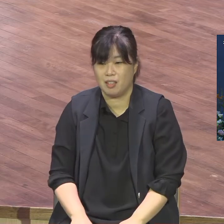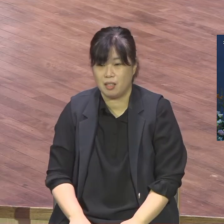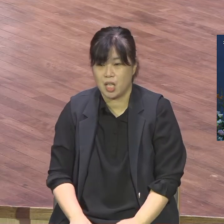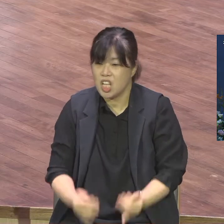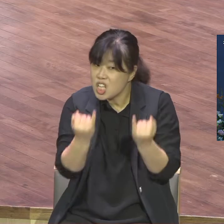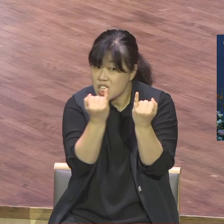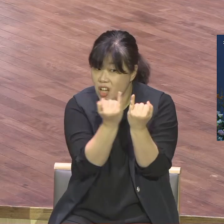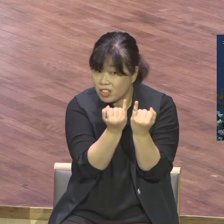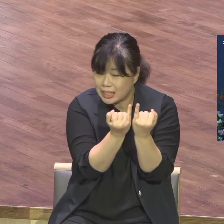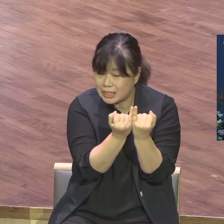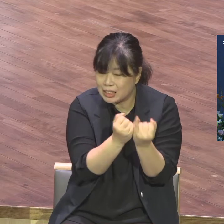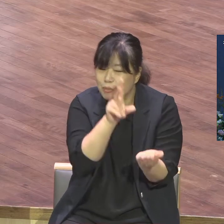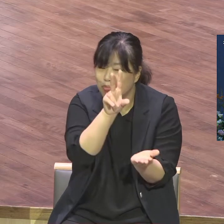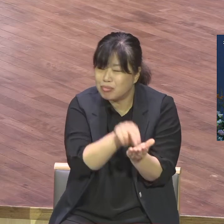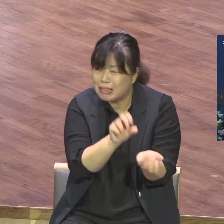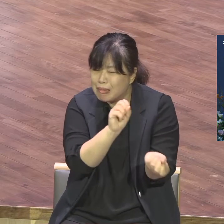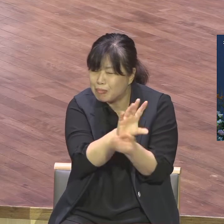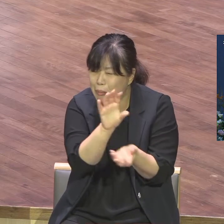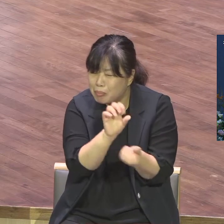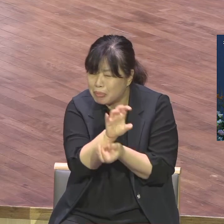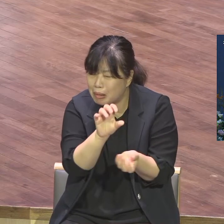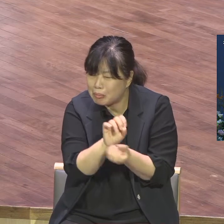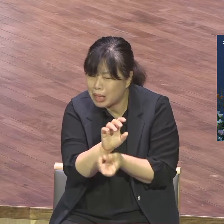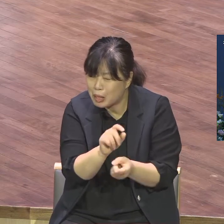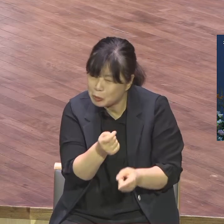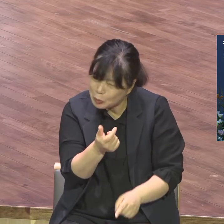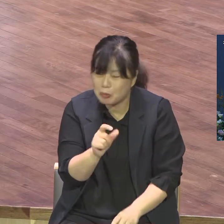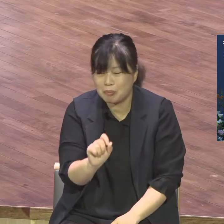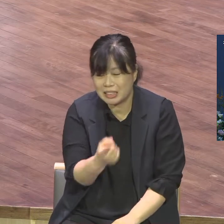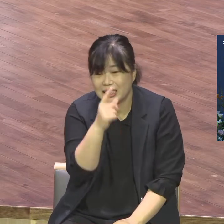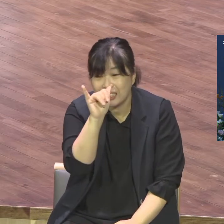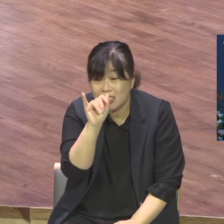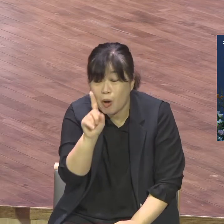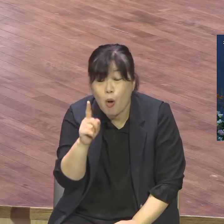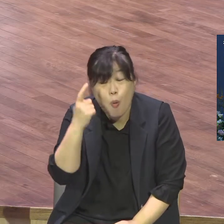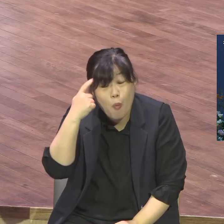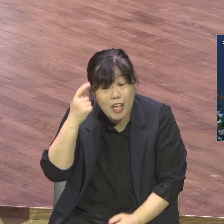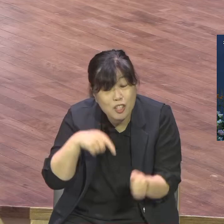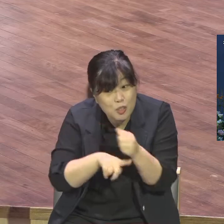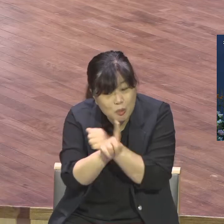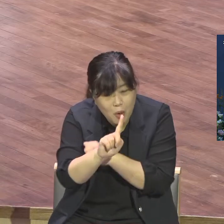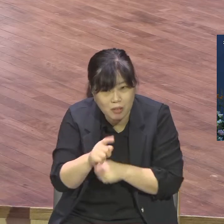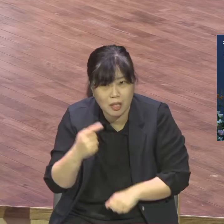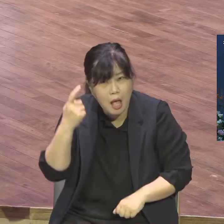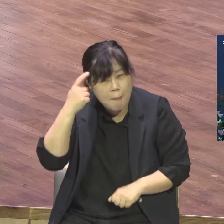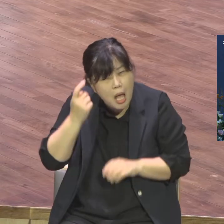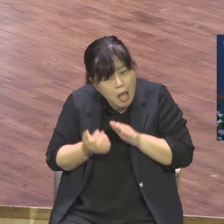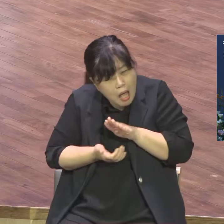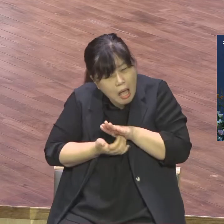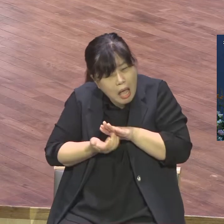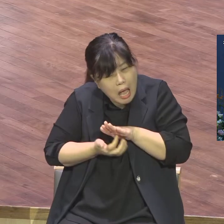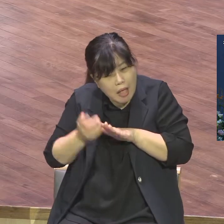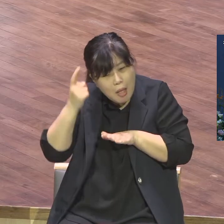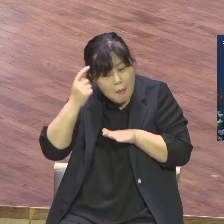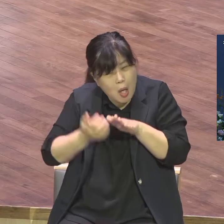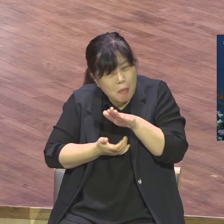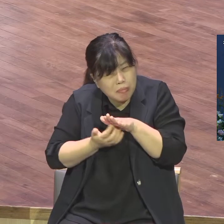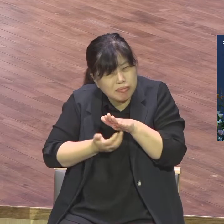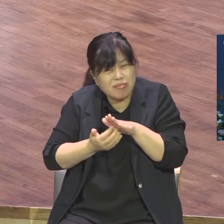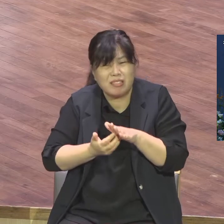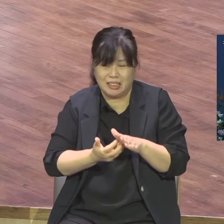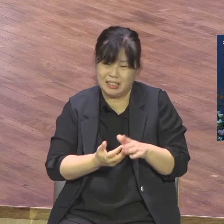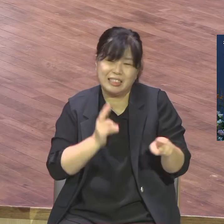잔머리를 굴리거든. 남자들은 단순합니다. 남자들은 단순한데 여자들은 큰 묘한 잔머리를 굴립니다.